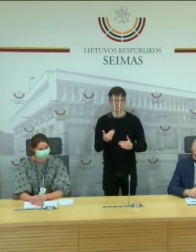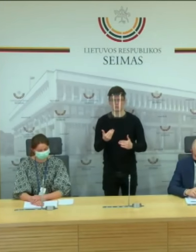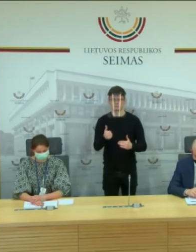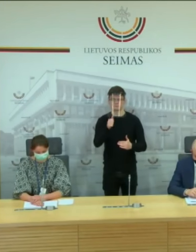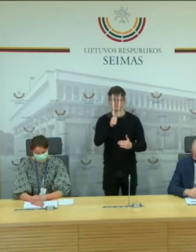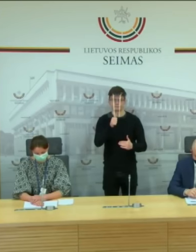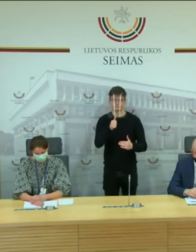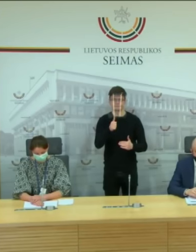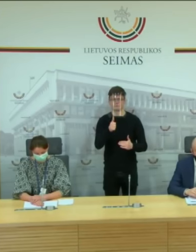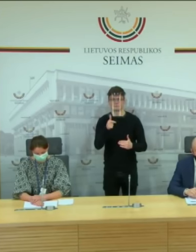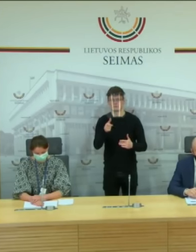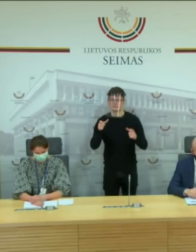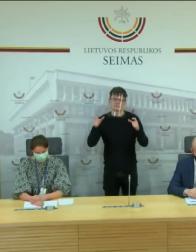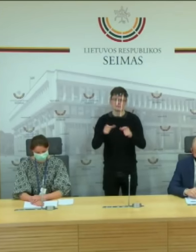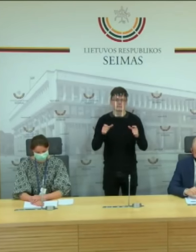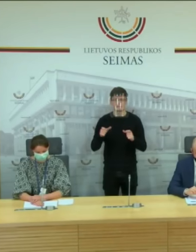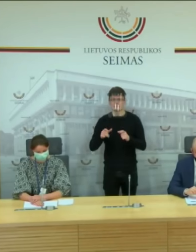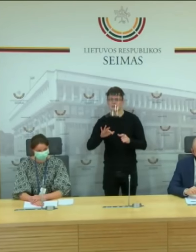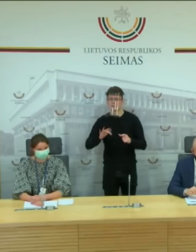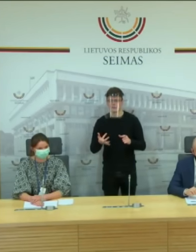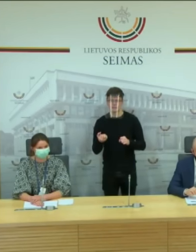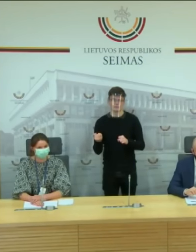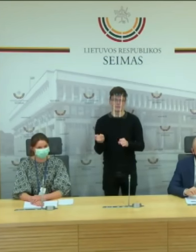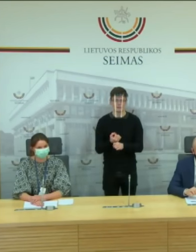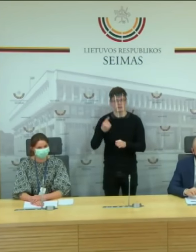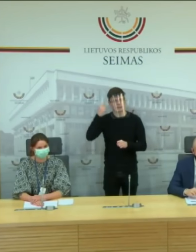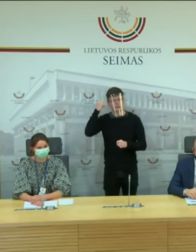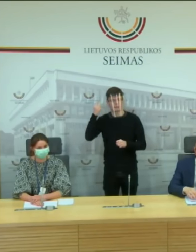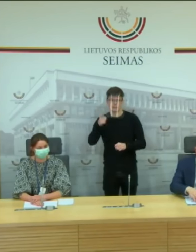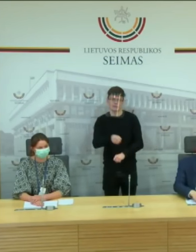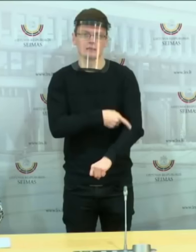ribojimai gali likti, su kuom turėtumėm susitaikyti gala ilgą laiką?